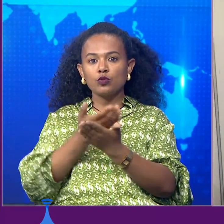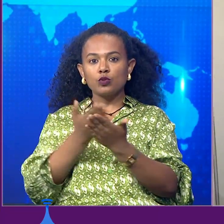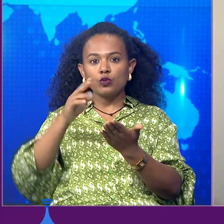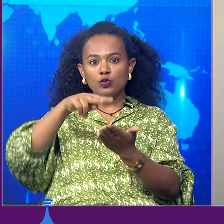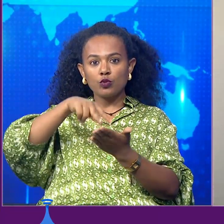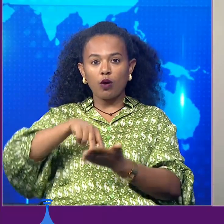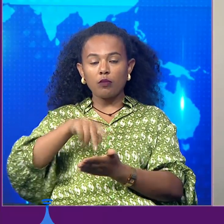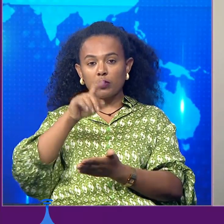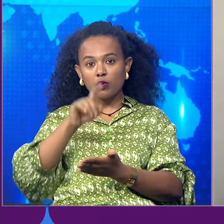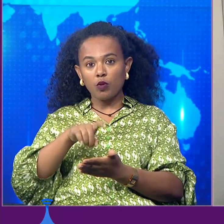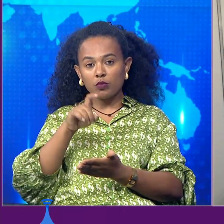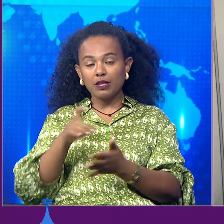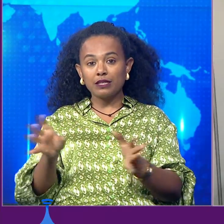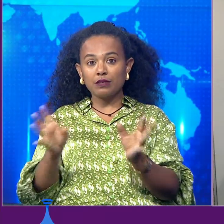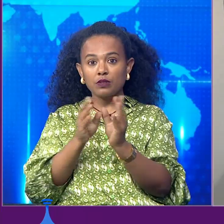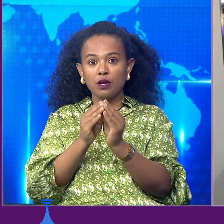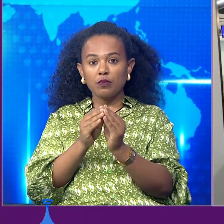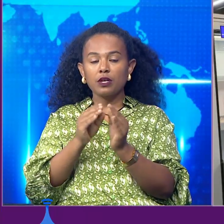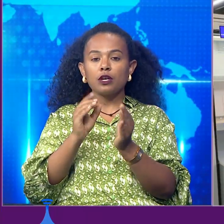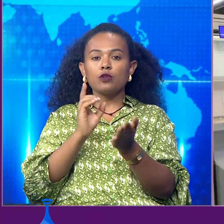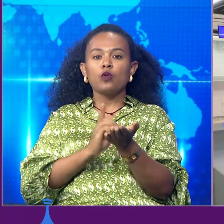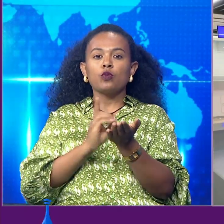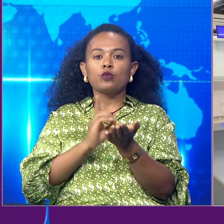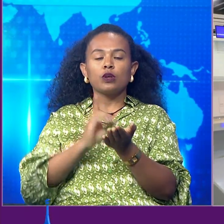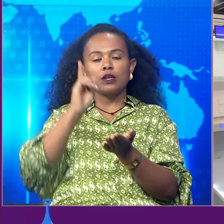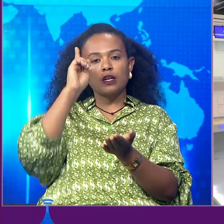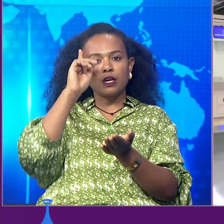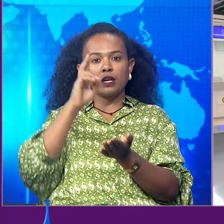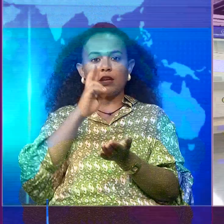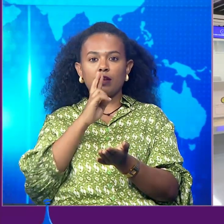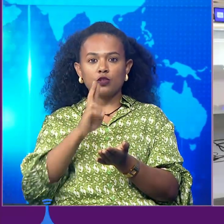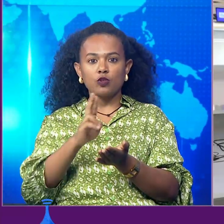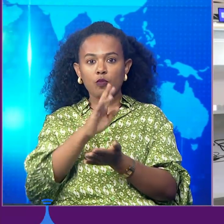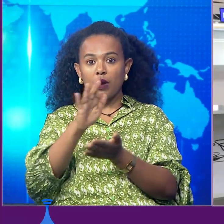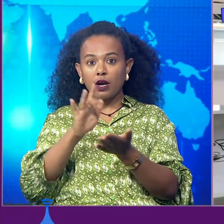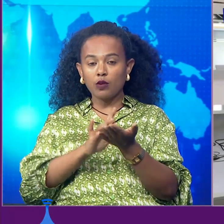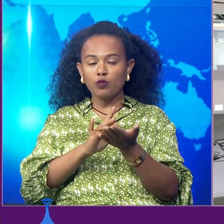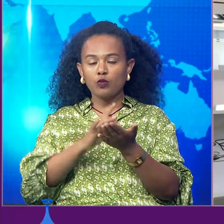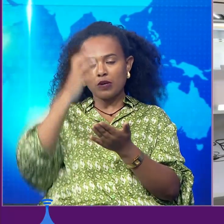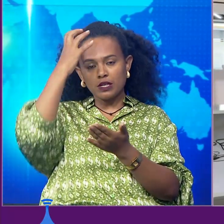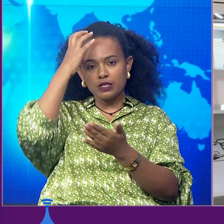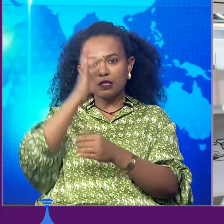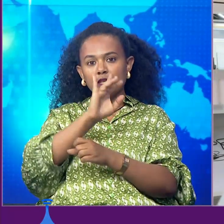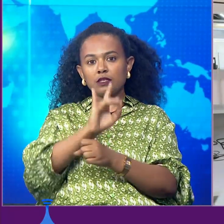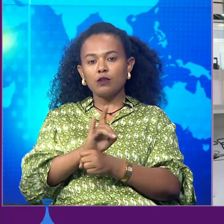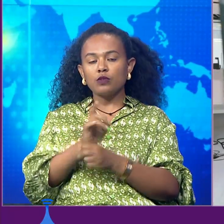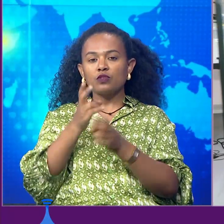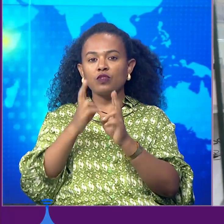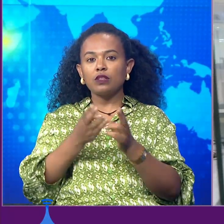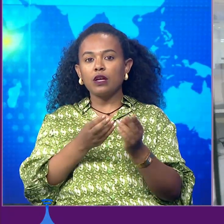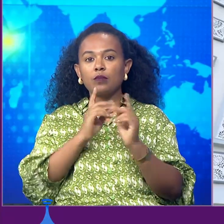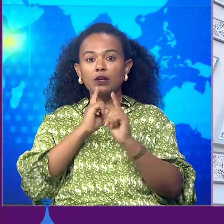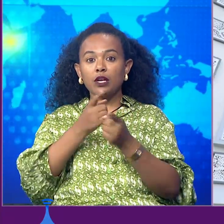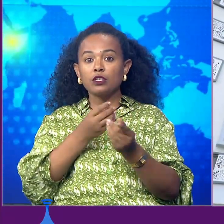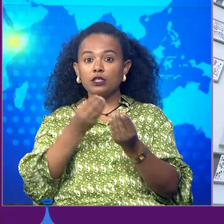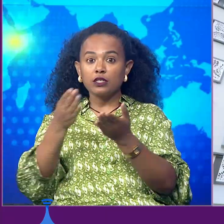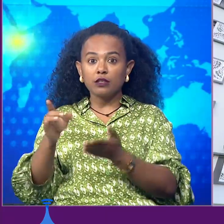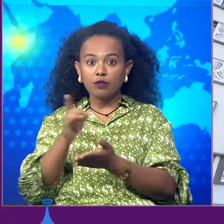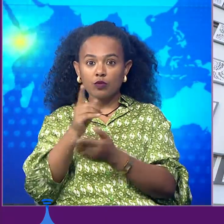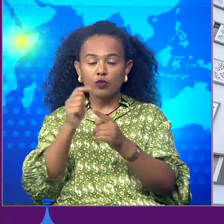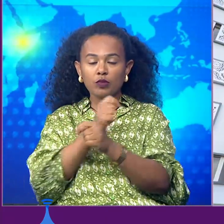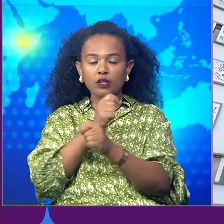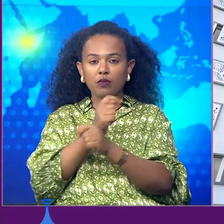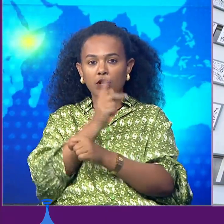ሰብሳቢ ዶክተር ነገሪ ሌንጮ ናቸው። በመሆኑ ማዕከሉ መንግስት ለዜጎች ጥያቄ ፈጣን ምላሽ እየሰጠ መሆኑን በተግባር